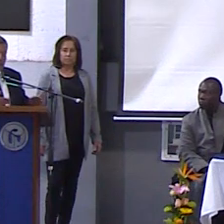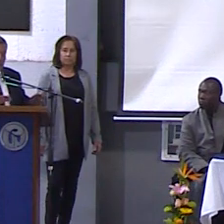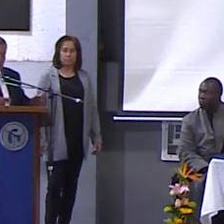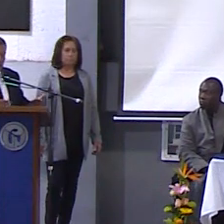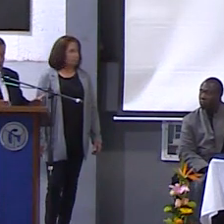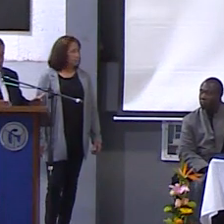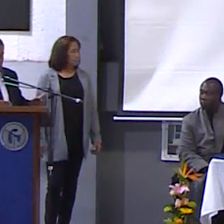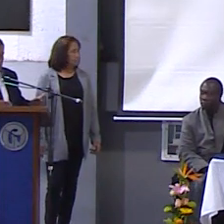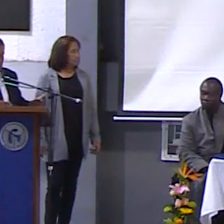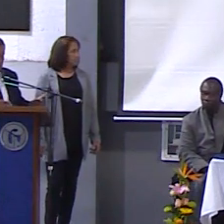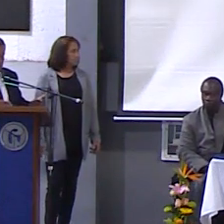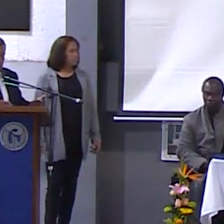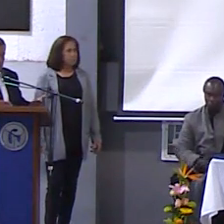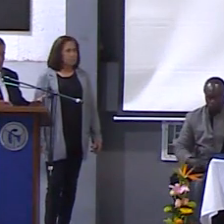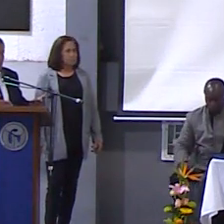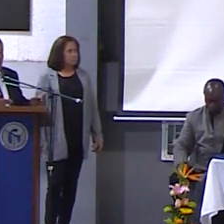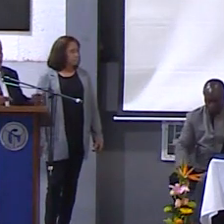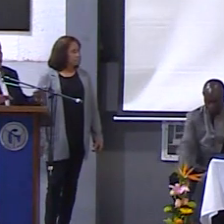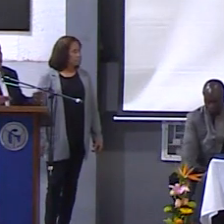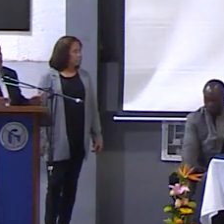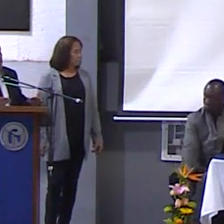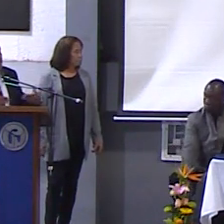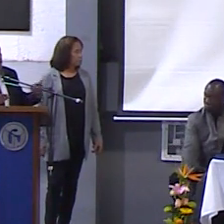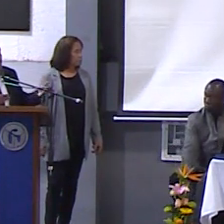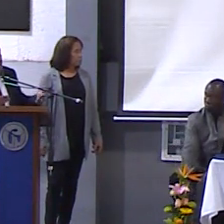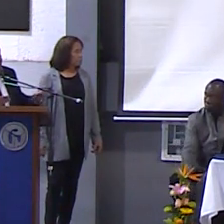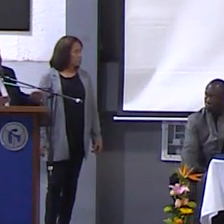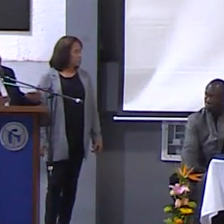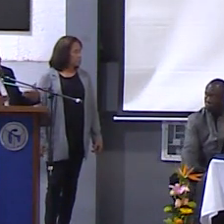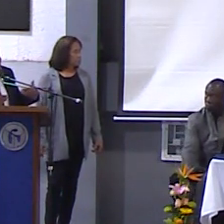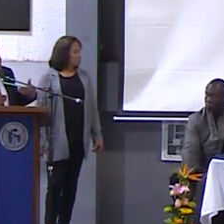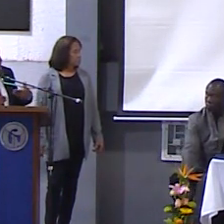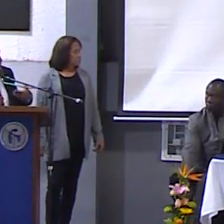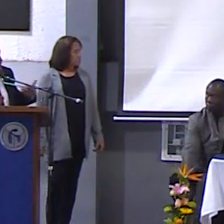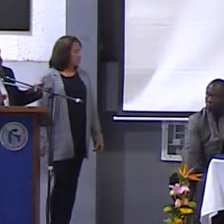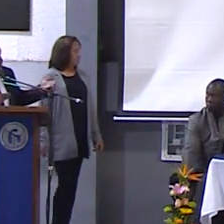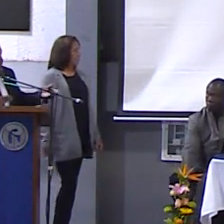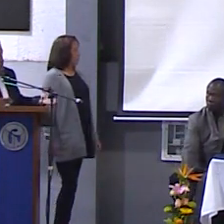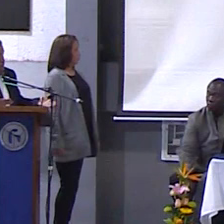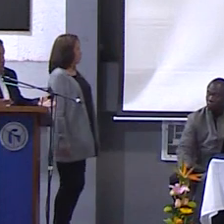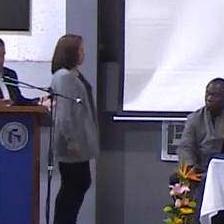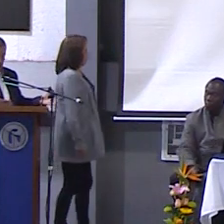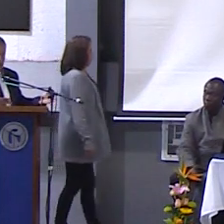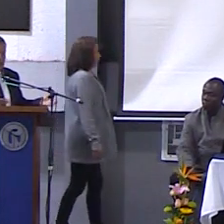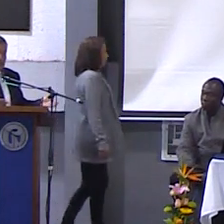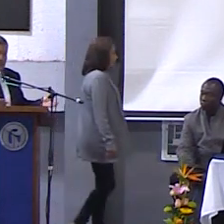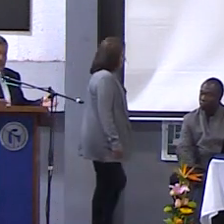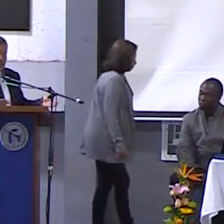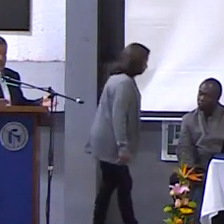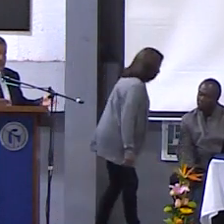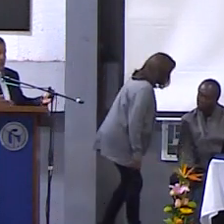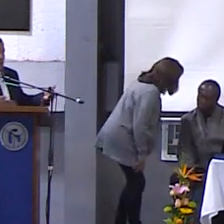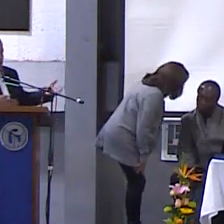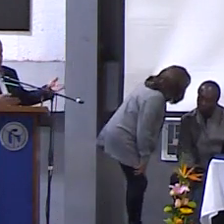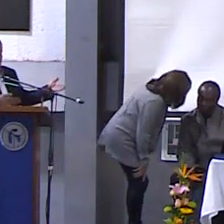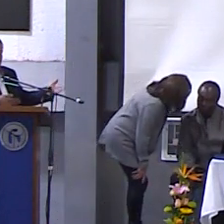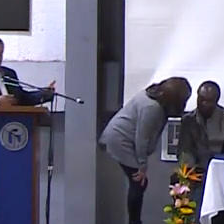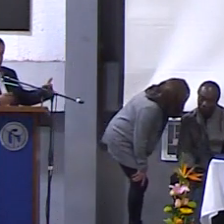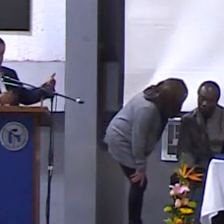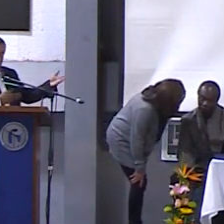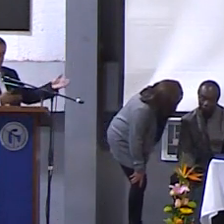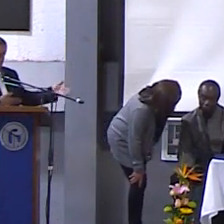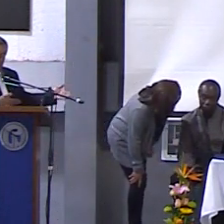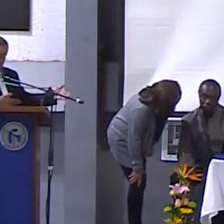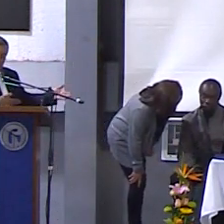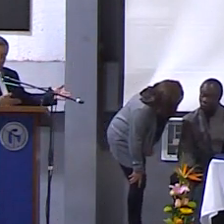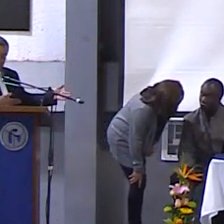de cada uno de los programas y posteriormente una vez que ellos hagan sus disposiciones van a